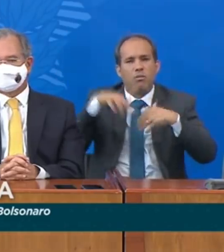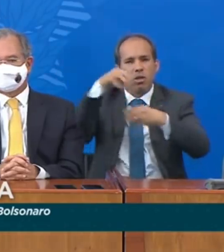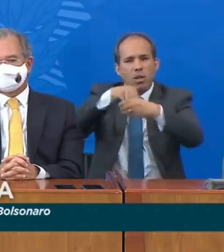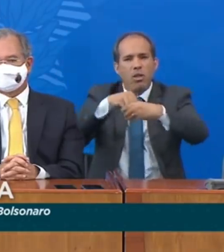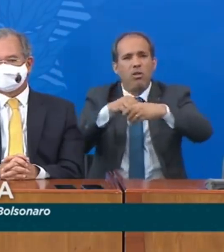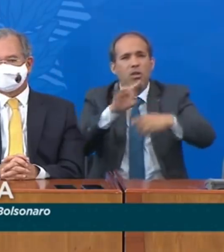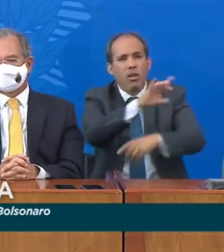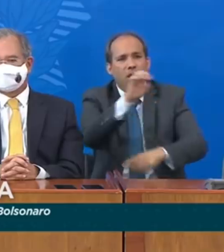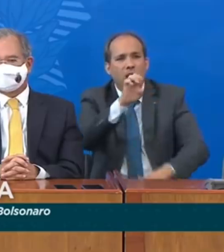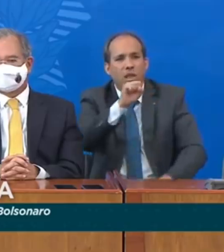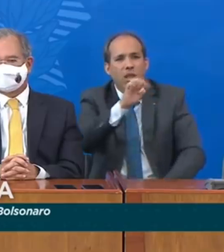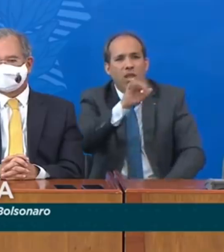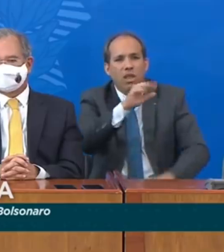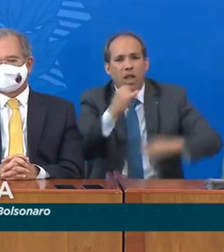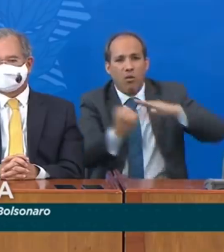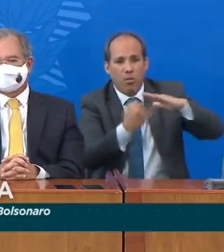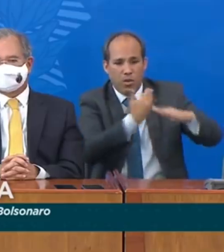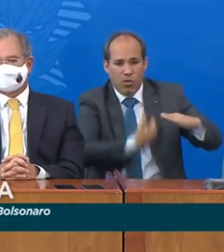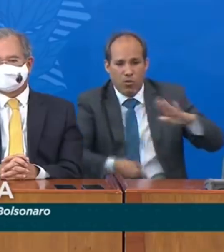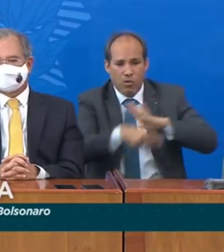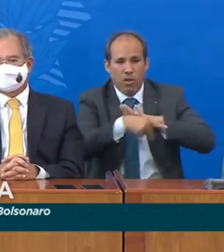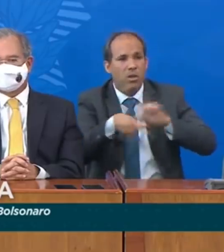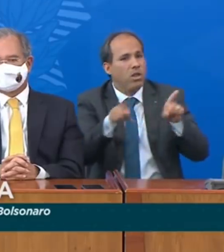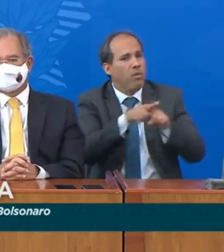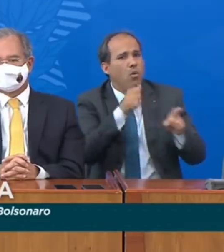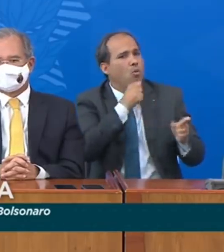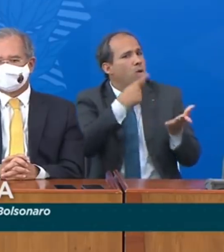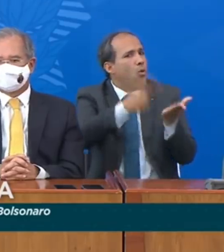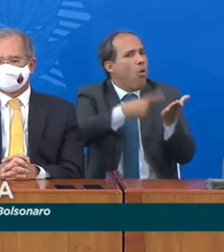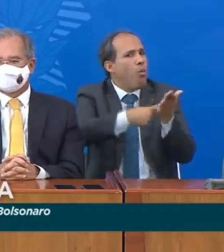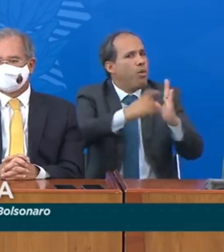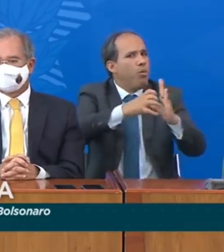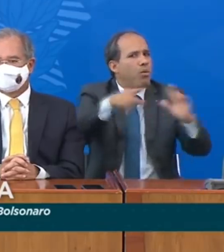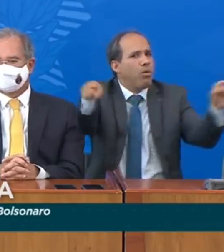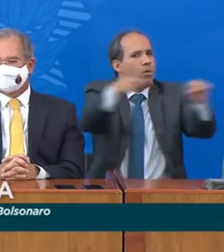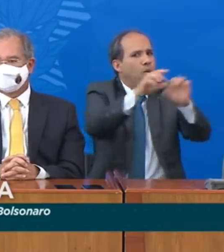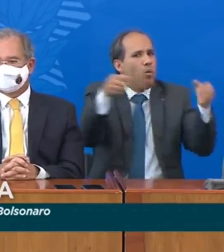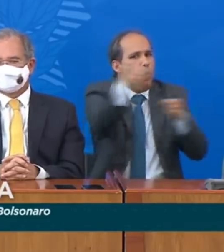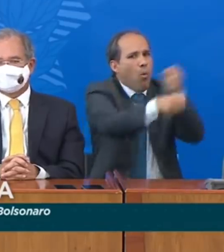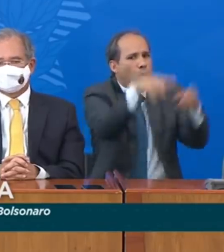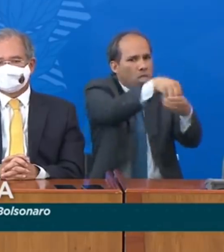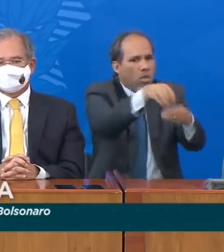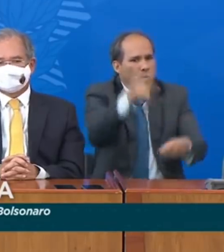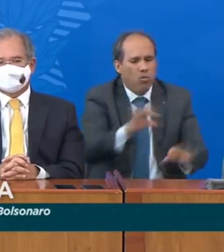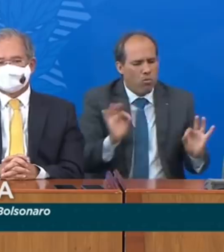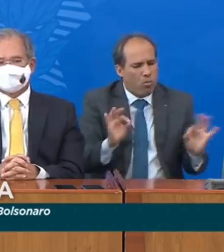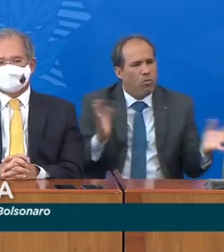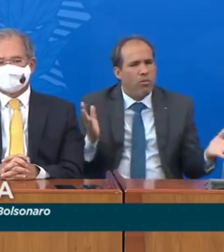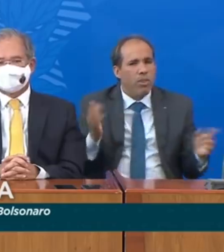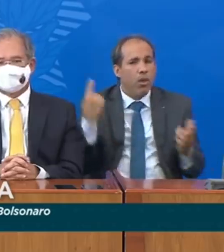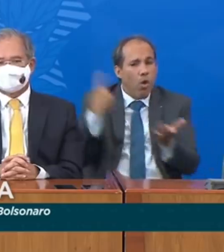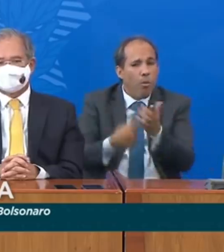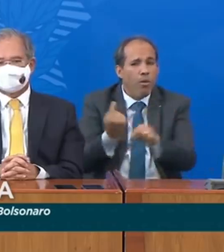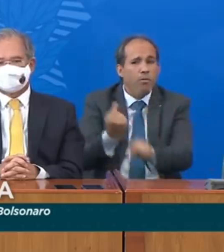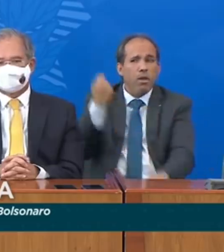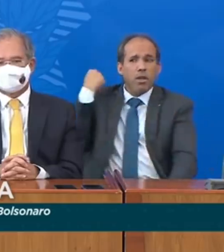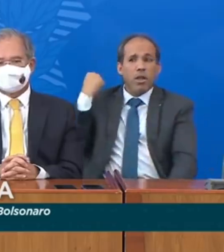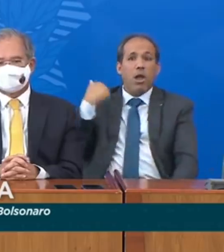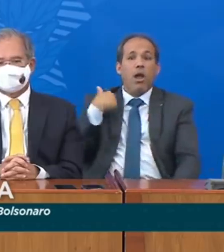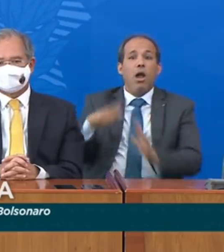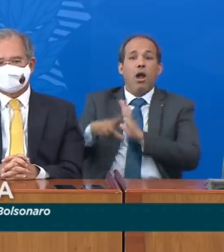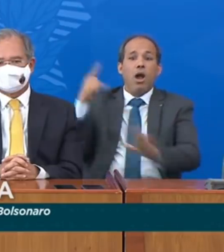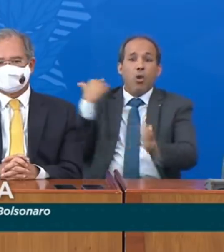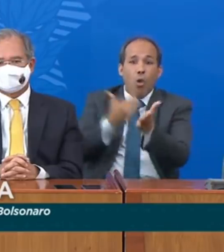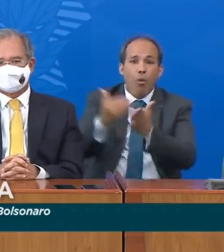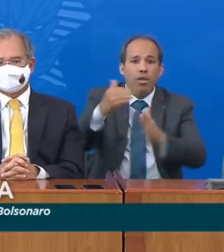apadrinhamentos políticos para diretorias. Esse é o nosso compromisso lá atrás. Antes mesmo de eu ser um